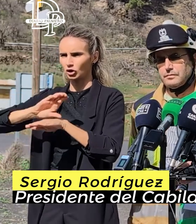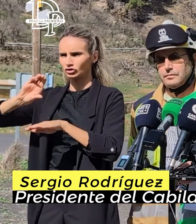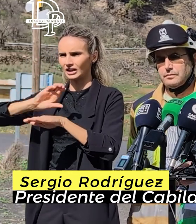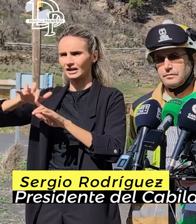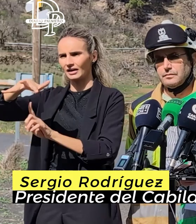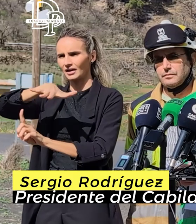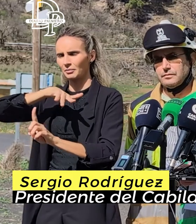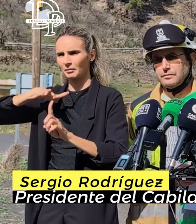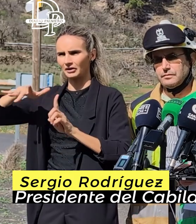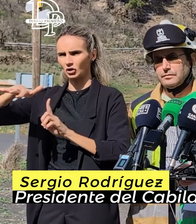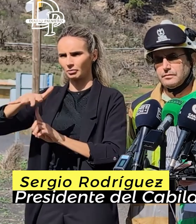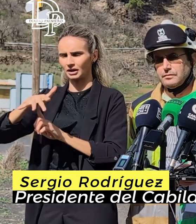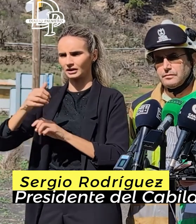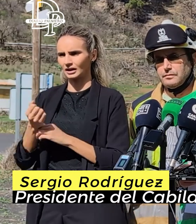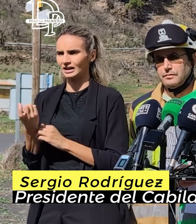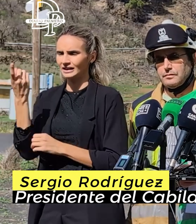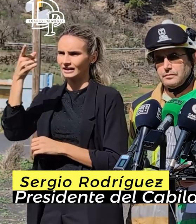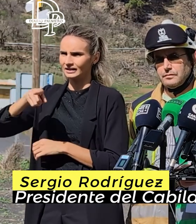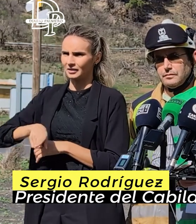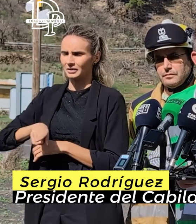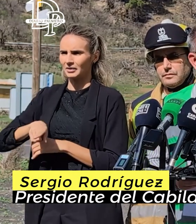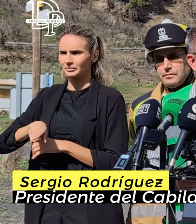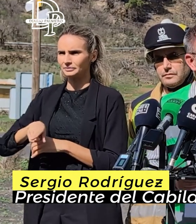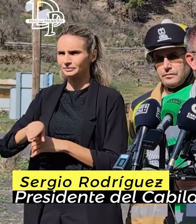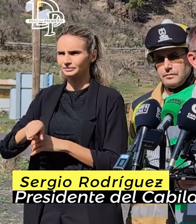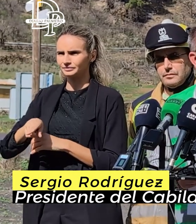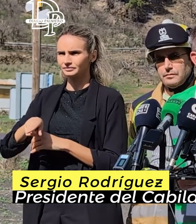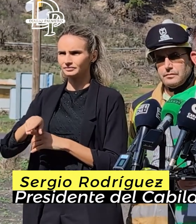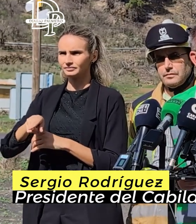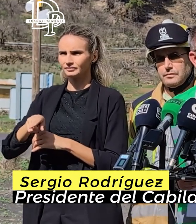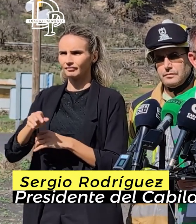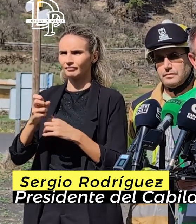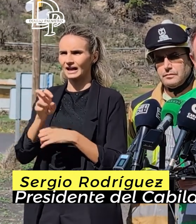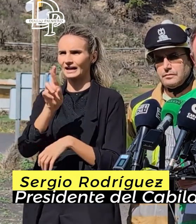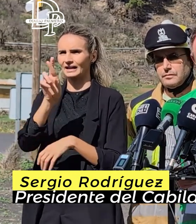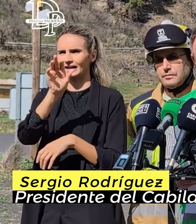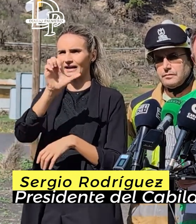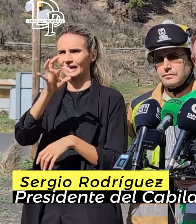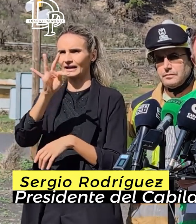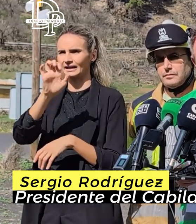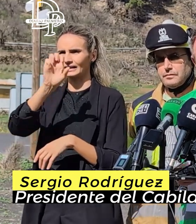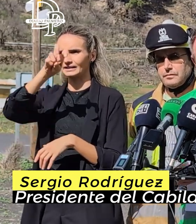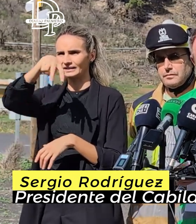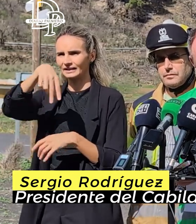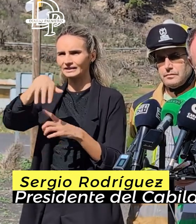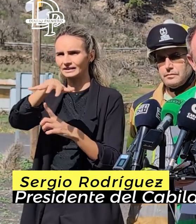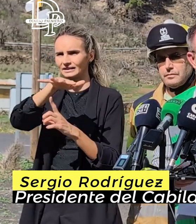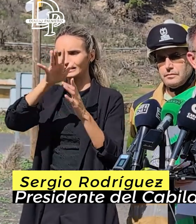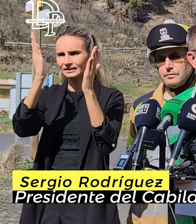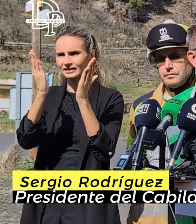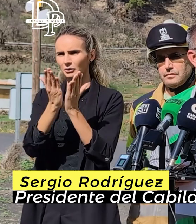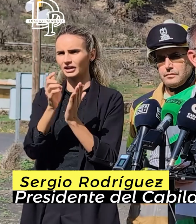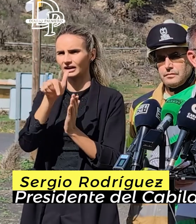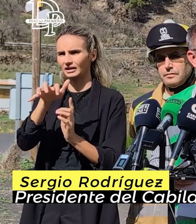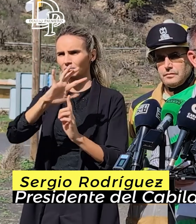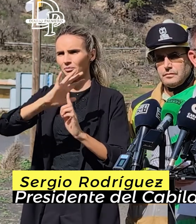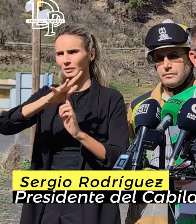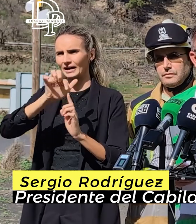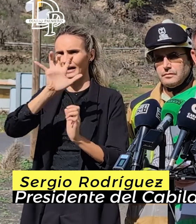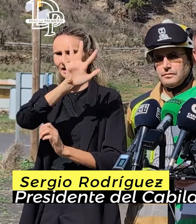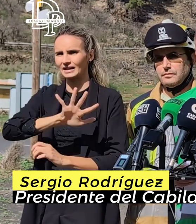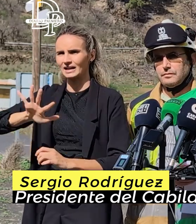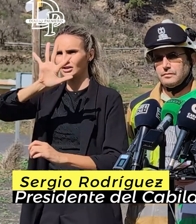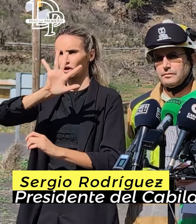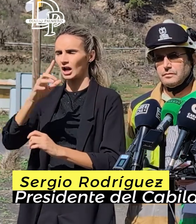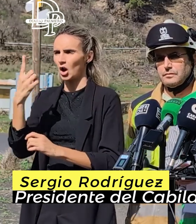Medio Ambiente, también el Retén Taburiente del Parque Nacional, también uno de la